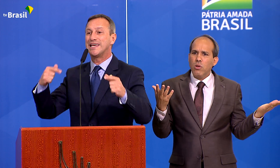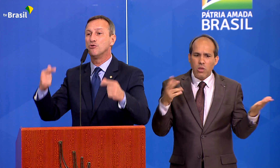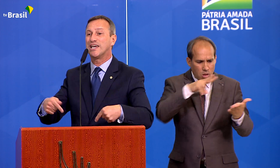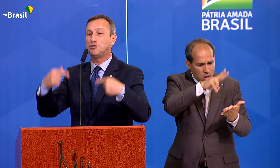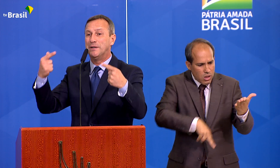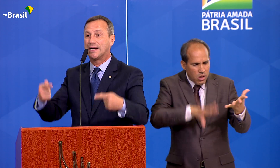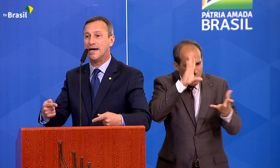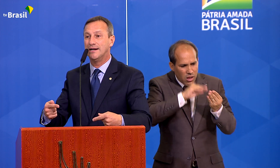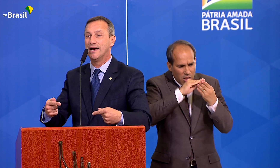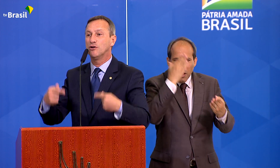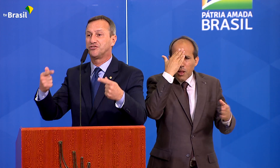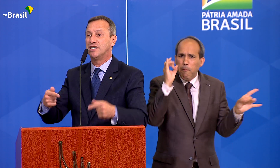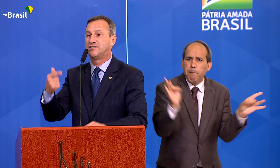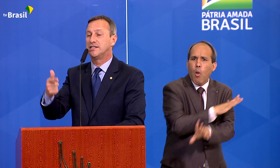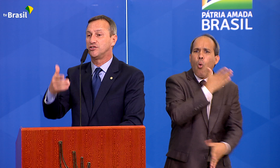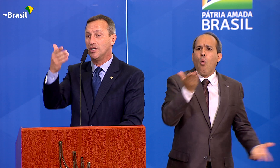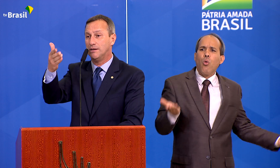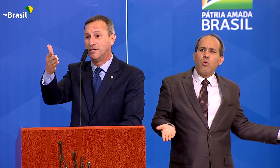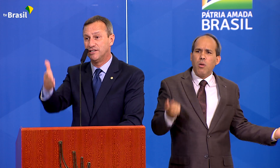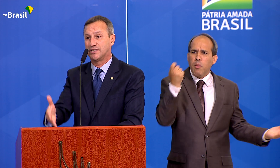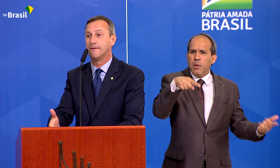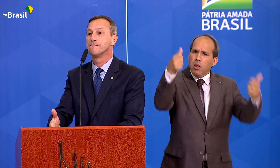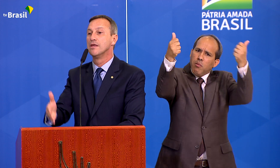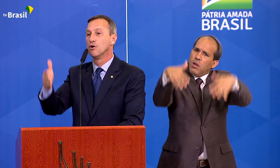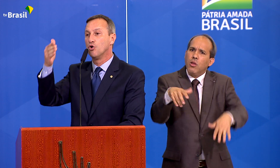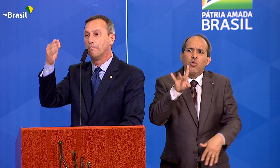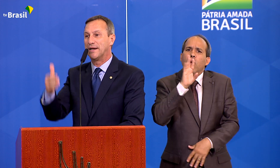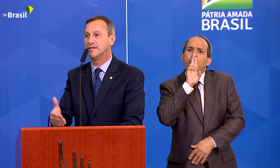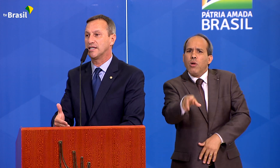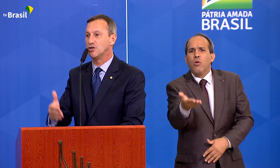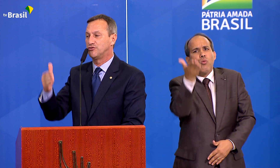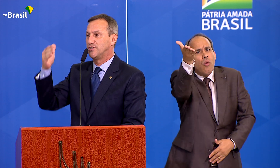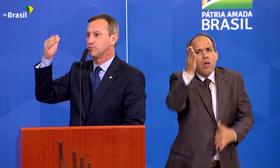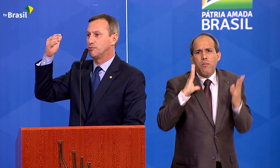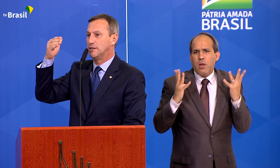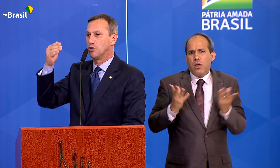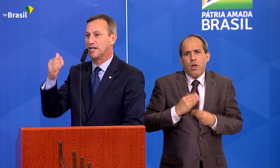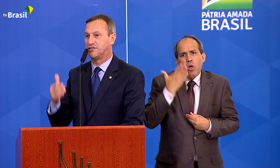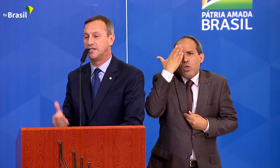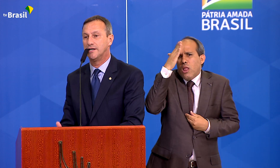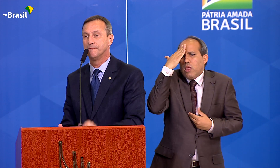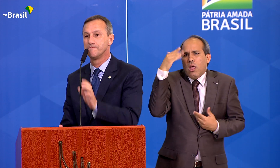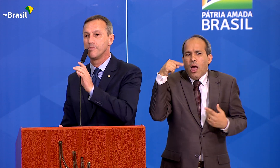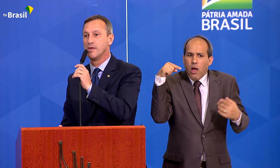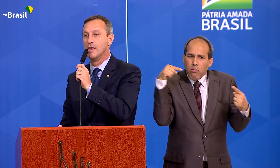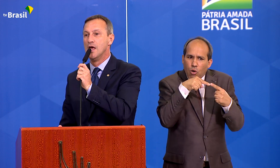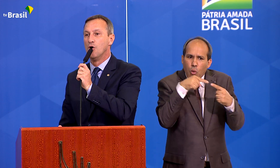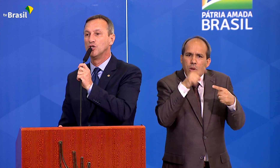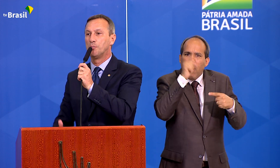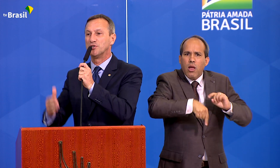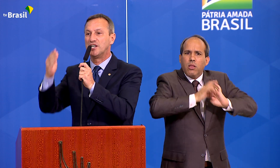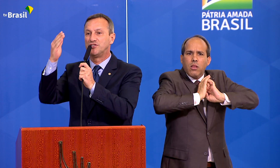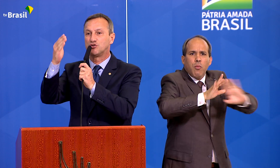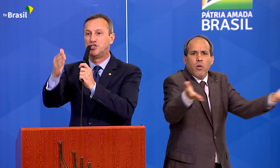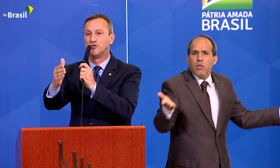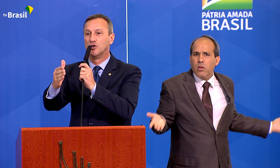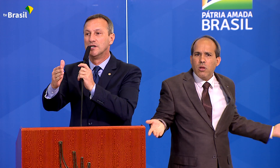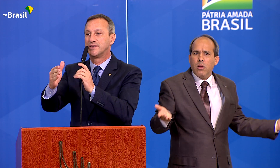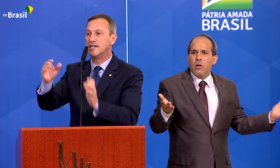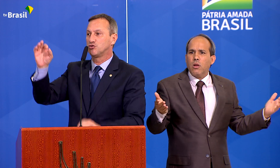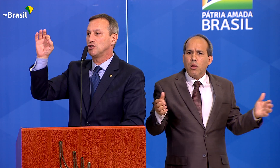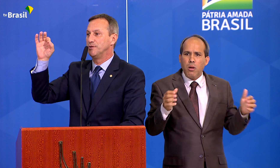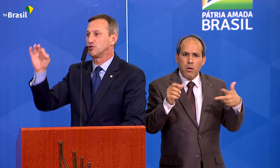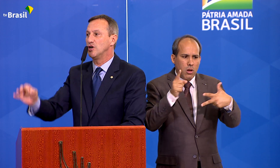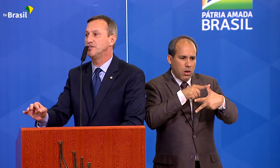no sedativo não tem o que explicar a não ser dizer senhora ministra compreenda que nós fizemos uma democracia onde o poder